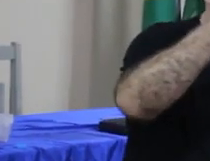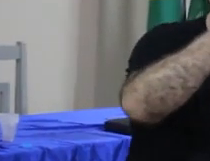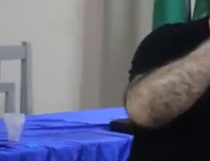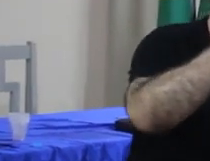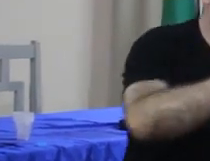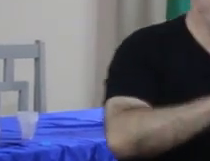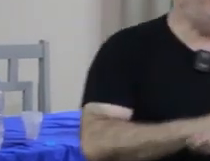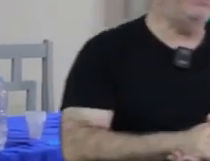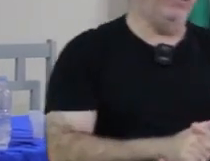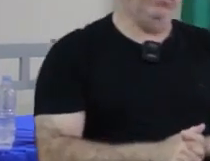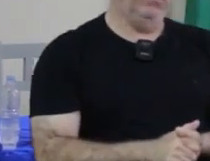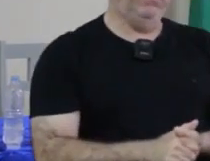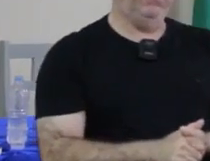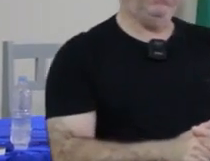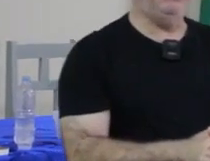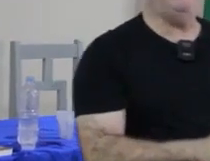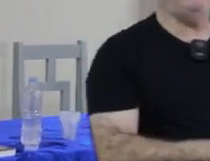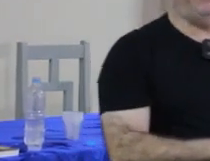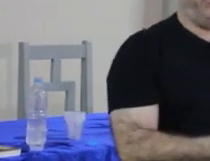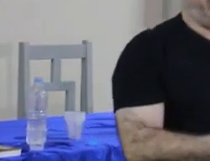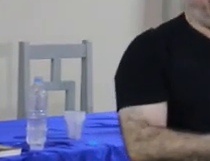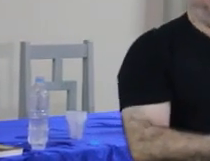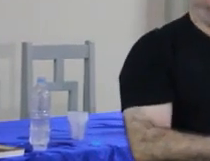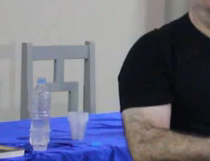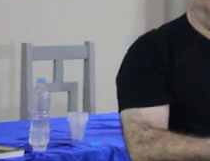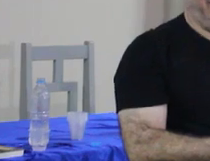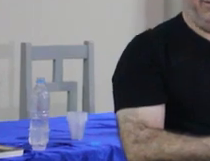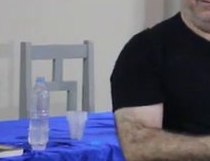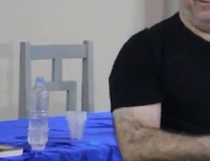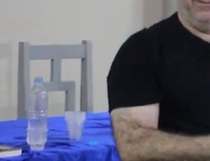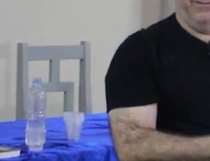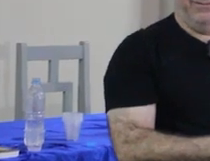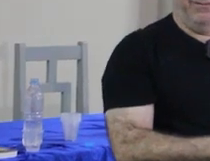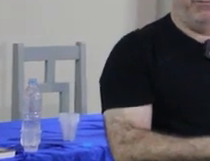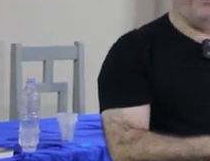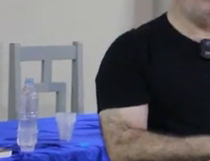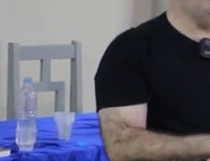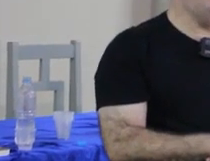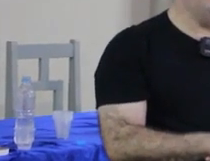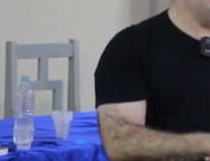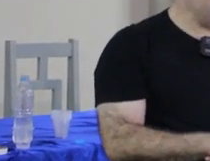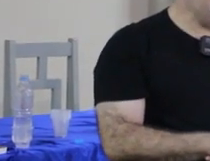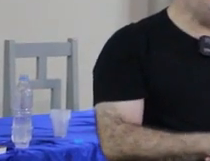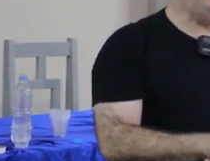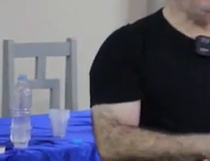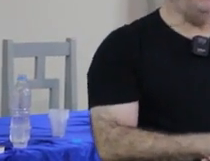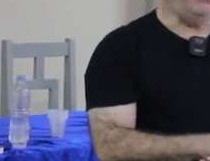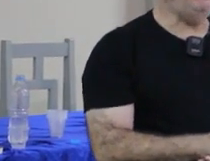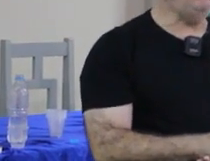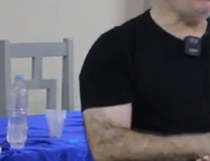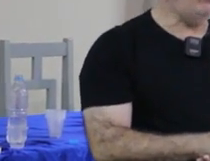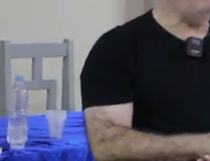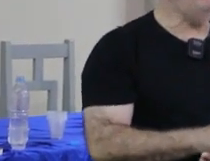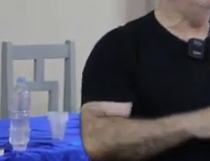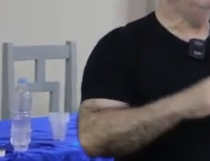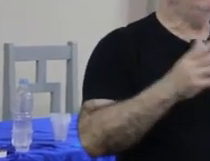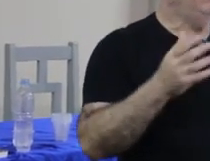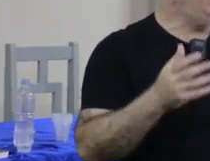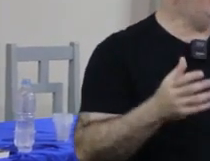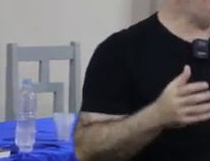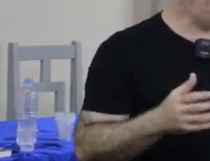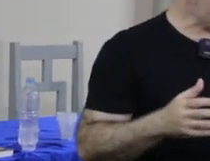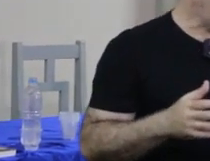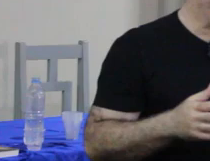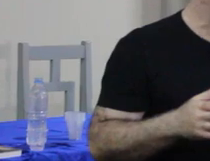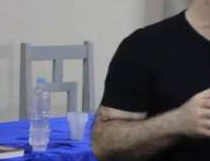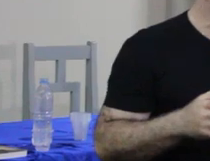desça 10%, 500 pessoas, para comer aonde, de que jeito, como,